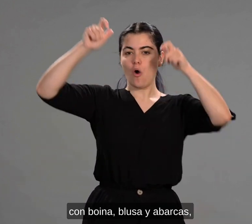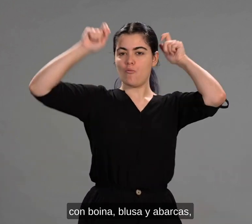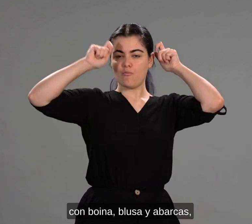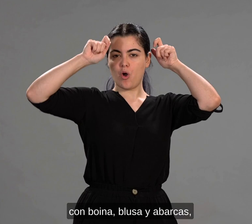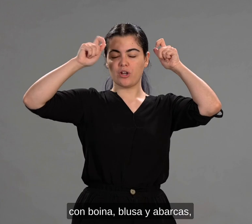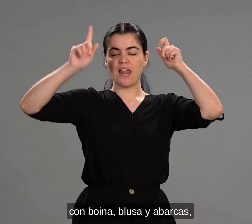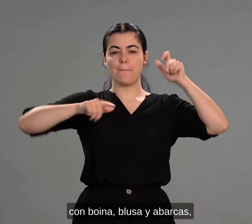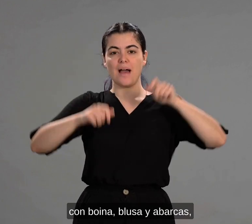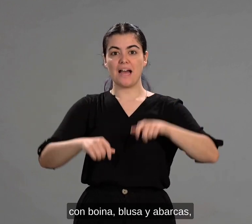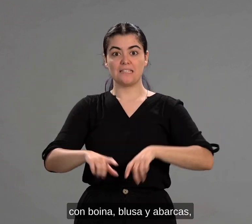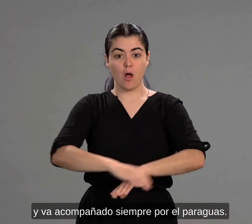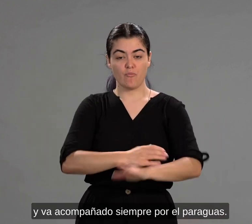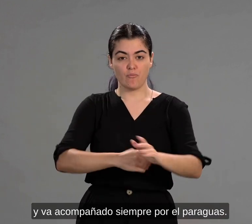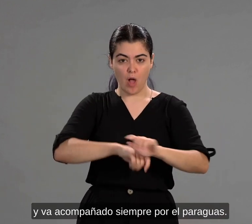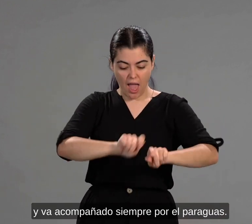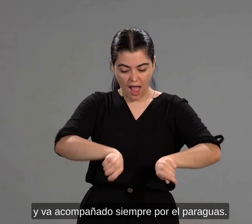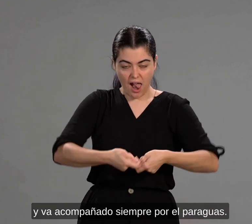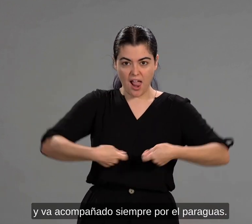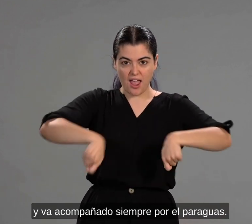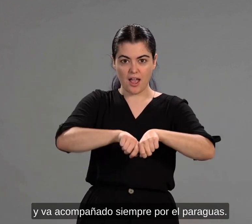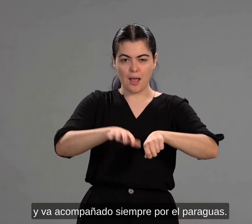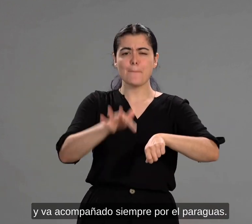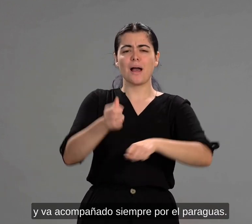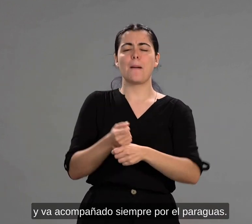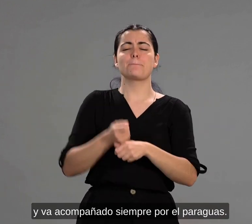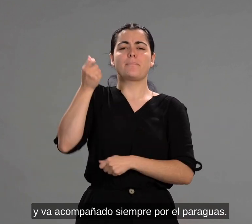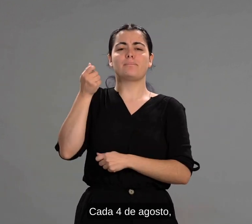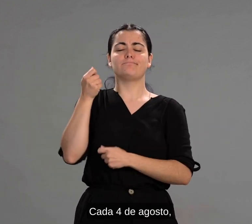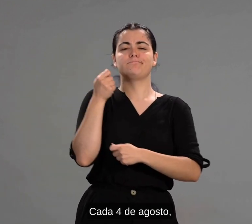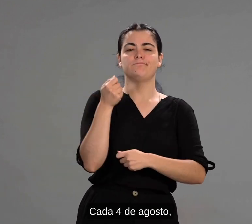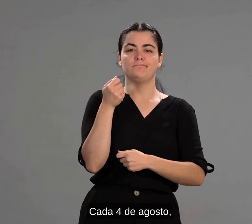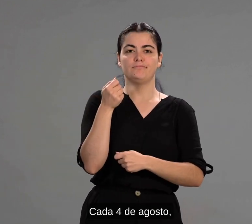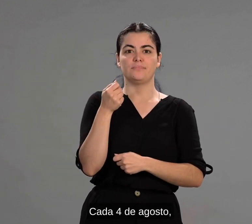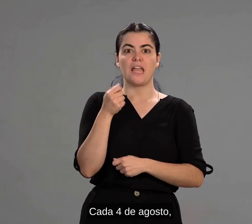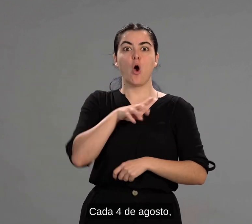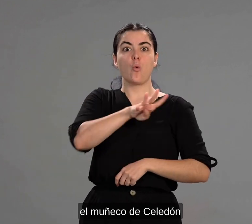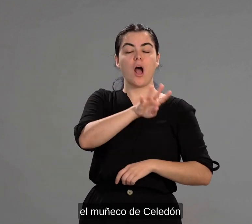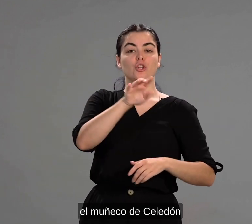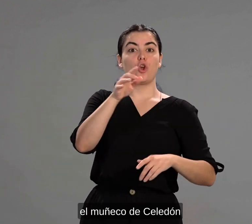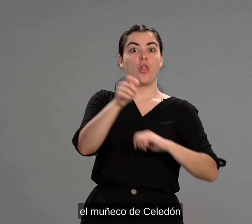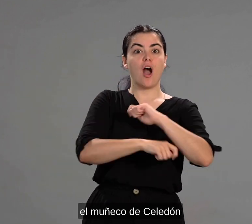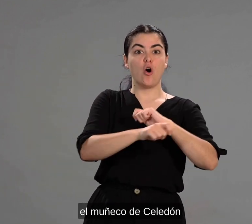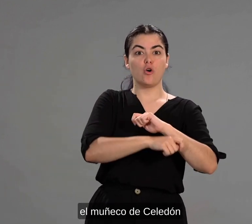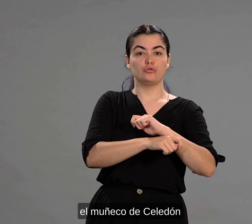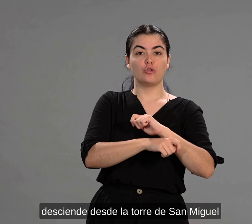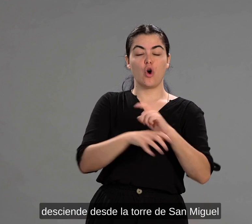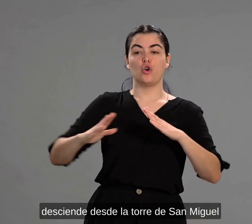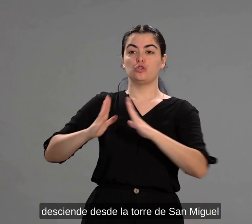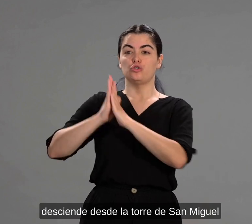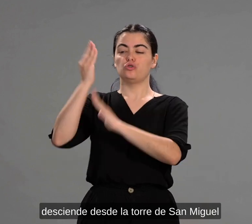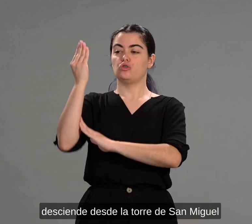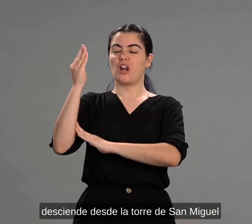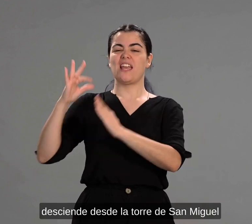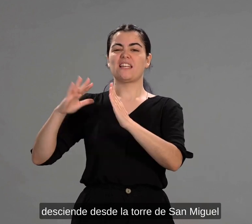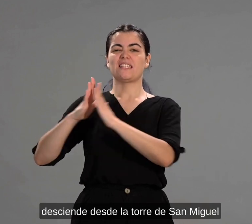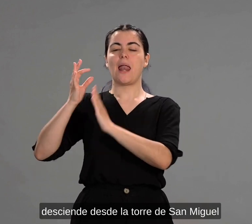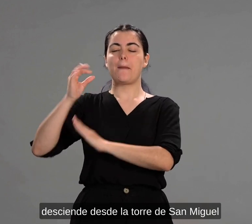boina, blusa y abarcas, y va acompañado siempre por el paraguas. Cada 4 de agosto, el muñeco de Celedón desciende desde la Torre de San Miguel,